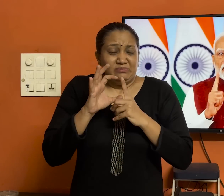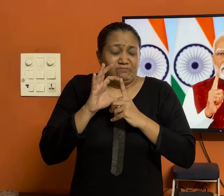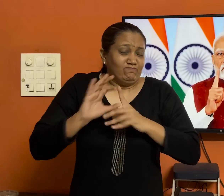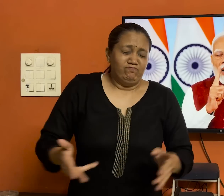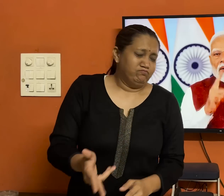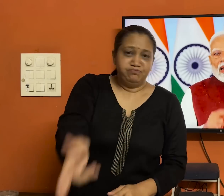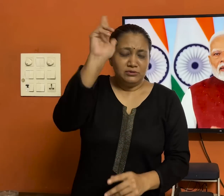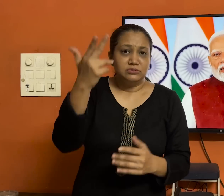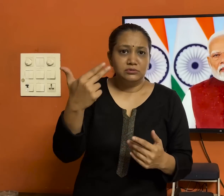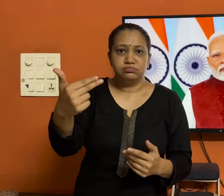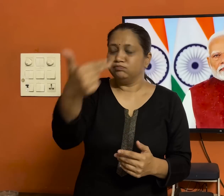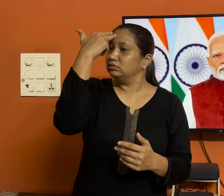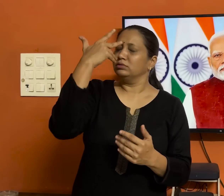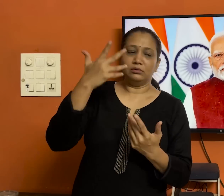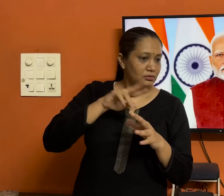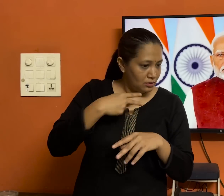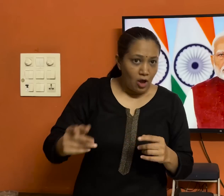बेरहमी से मार डालना,